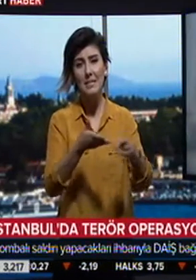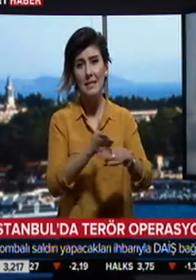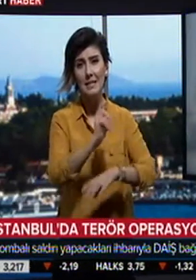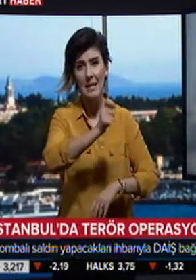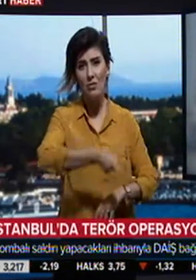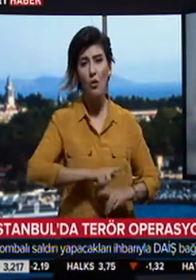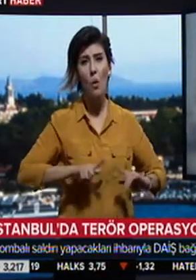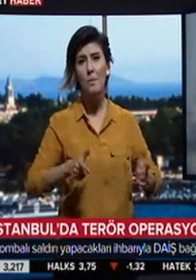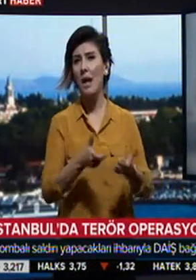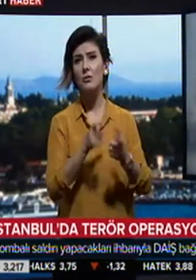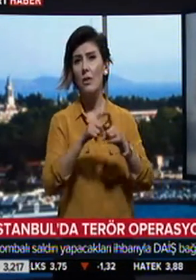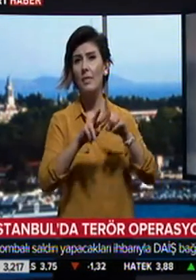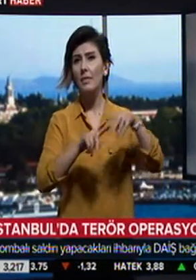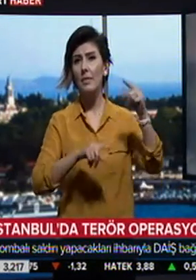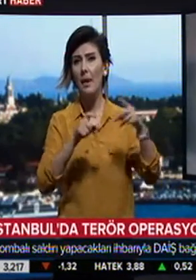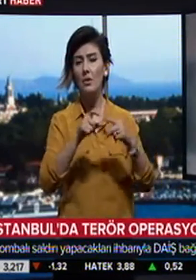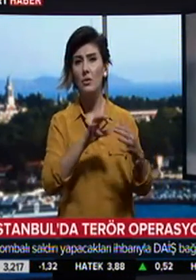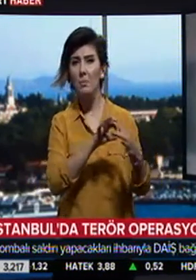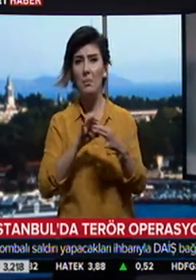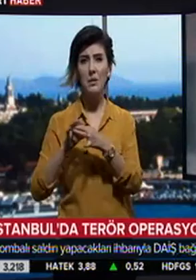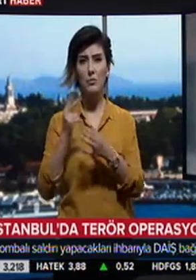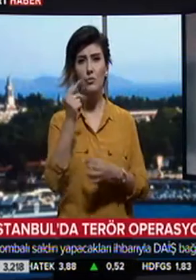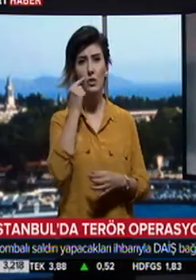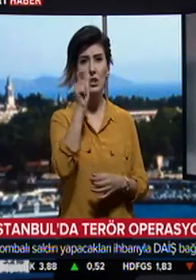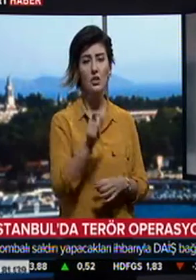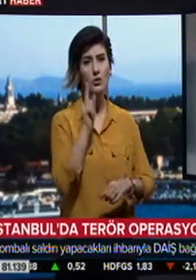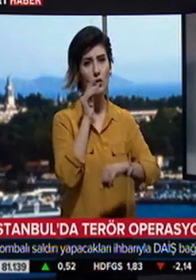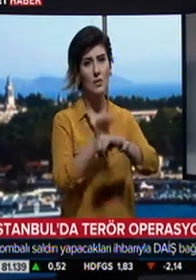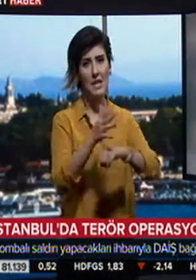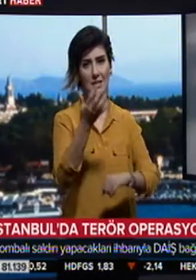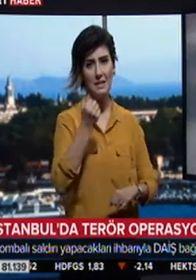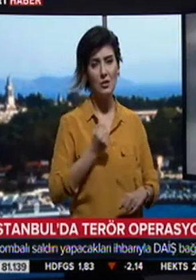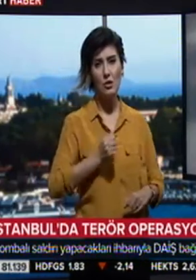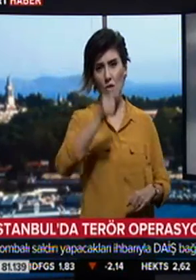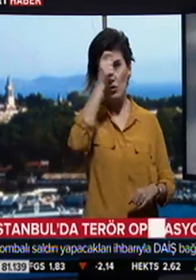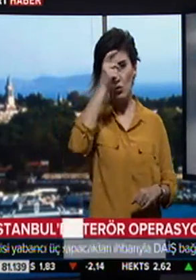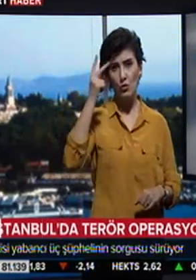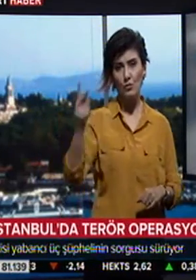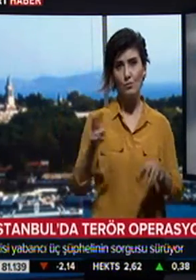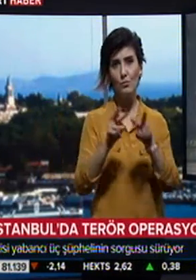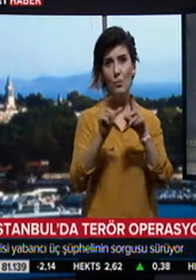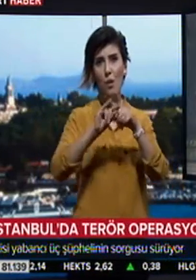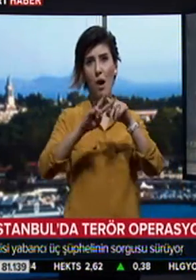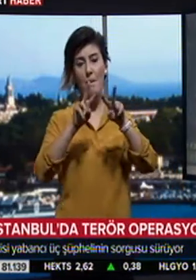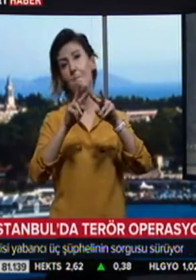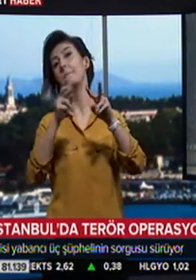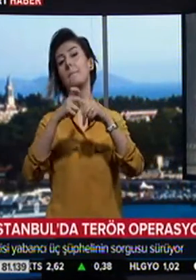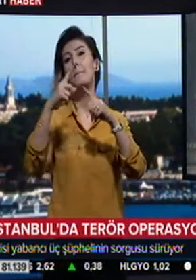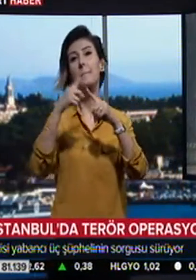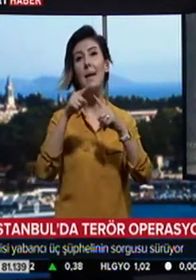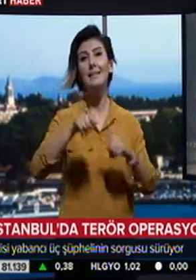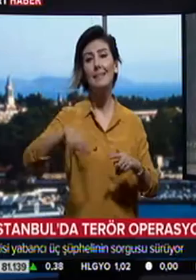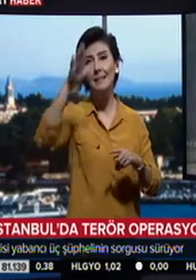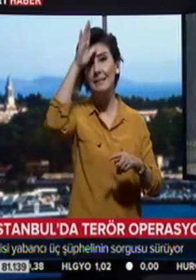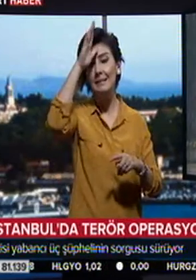çalışmasıyla gerçekleştirilen operasyonda DAEŞ bağlantılı 3 kişi gözaltına alındı. Türk uyruklu Muhammed Ne ile Irak